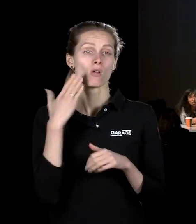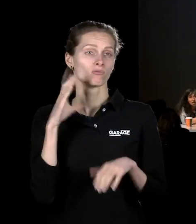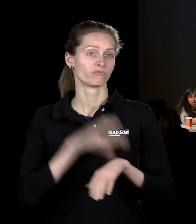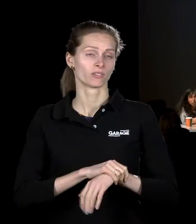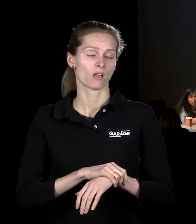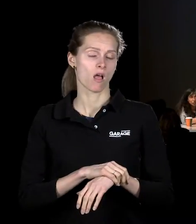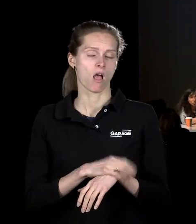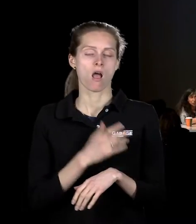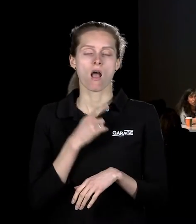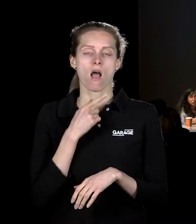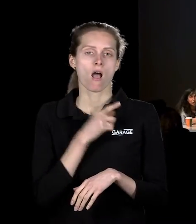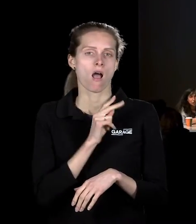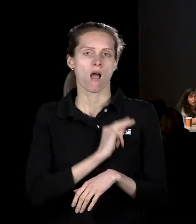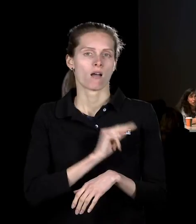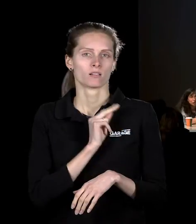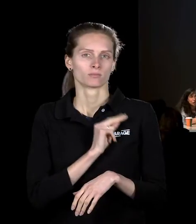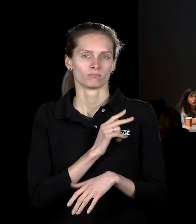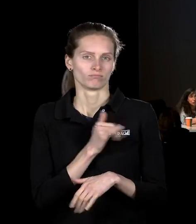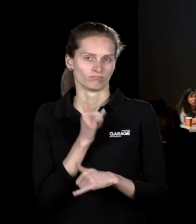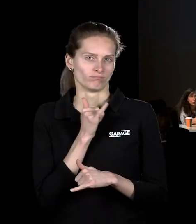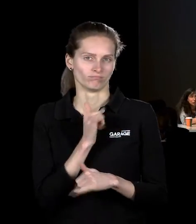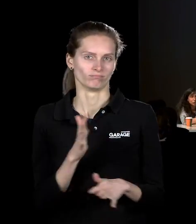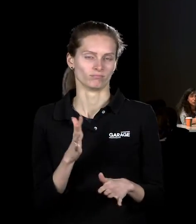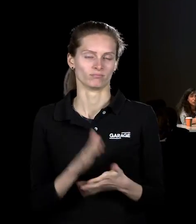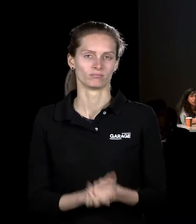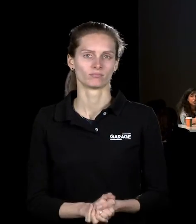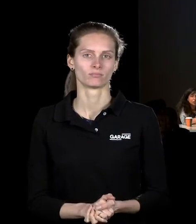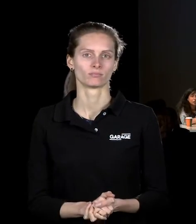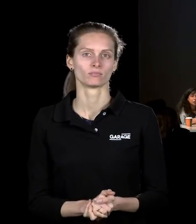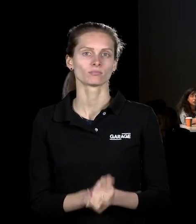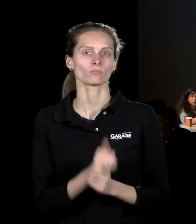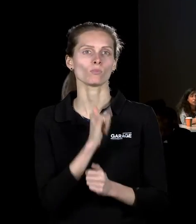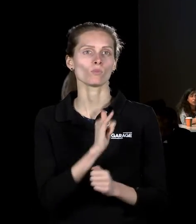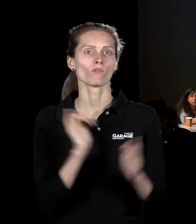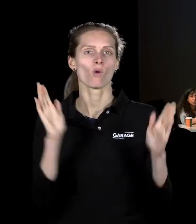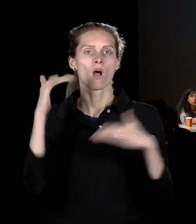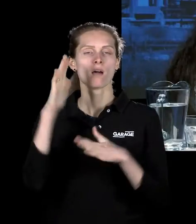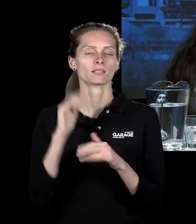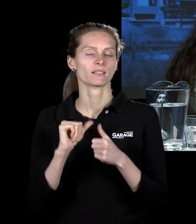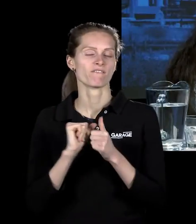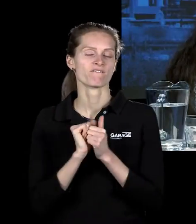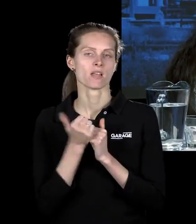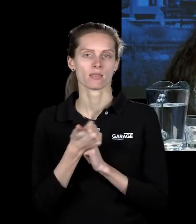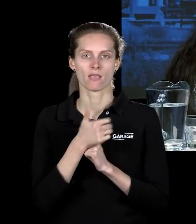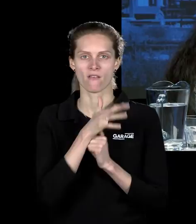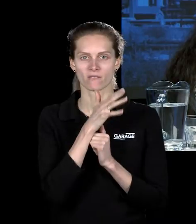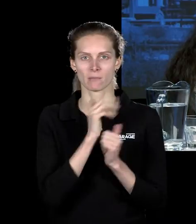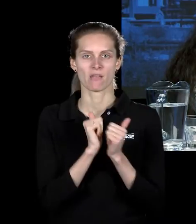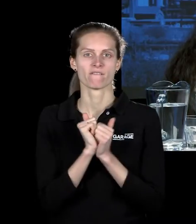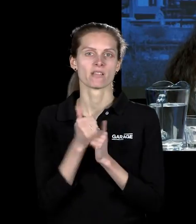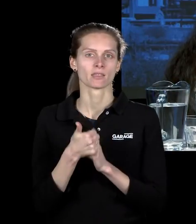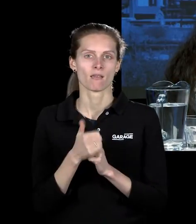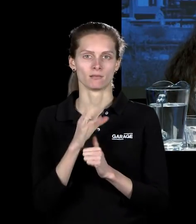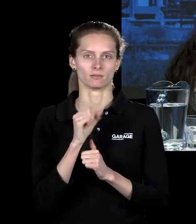сделать. Работы, что еще очень важно у Шиллера, что его полотна всегда находятся вне времени, потому что это всегда вне сезона и вне